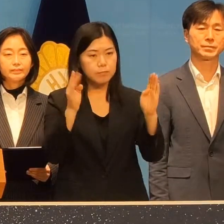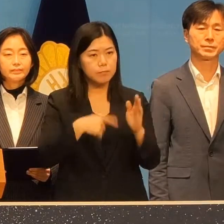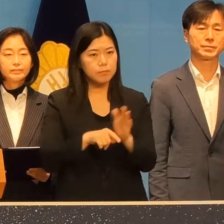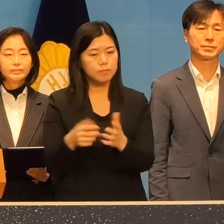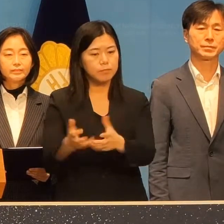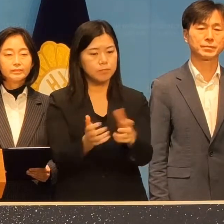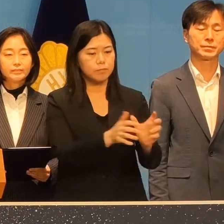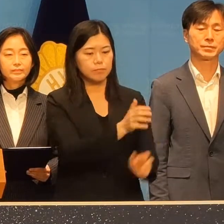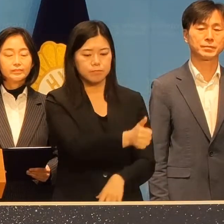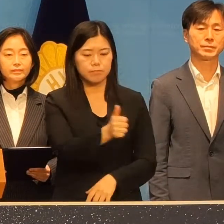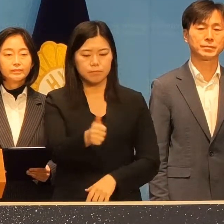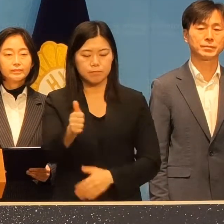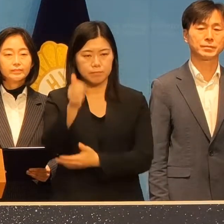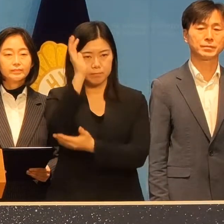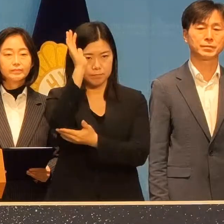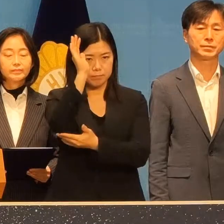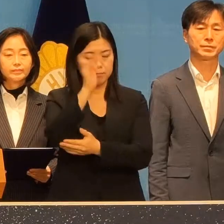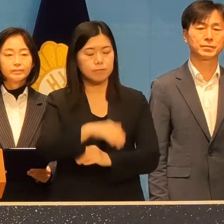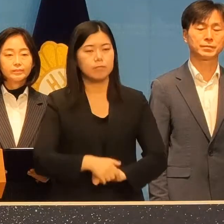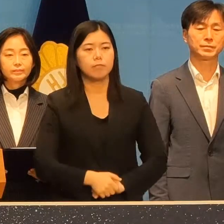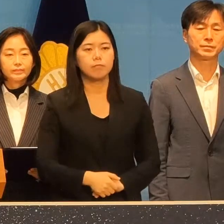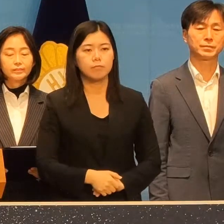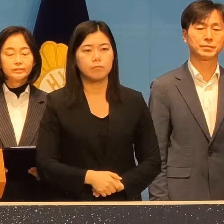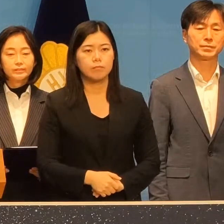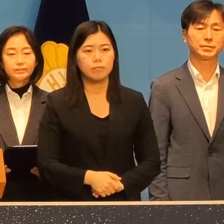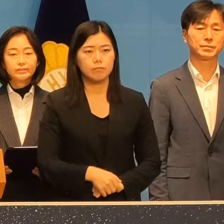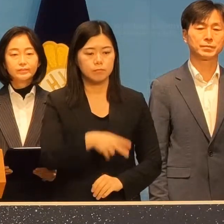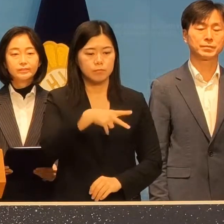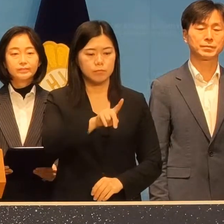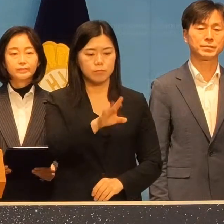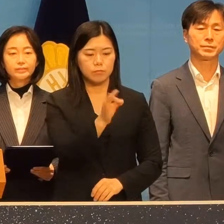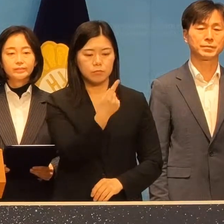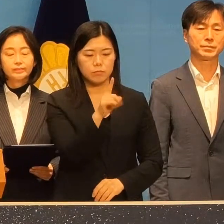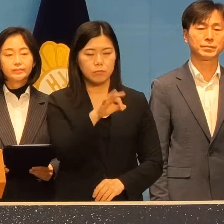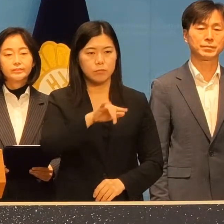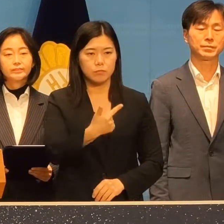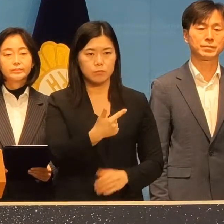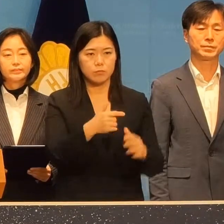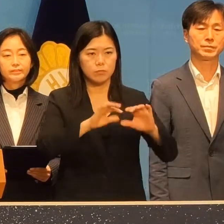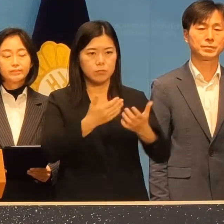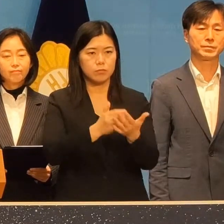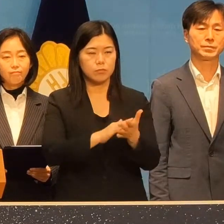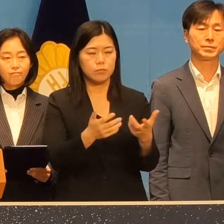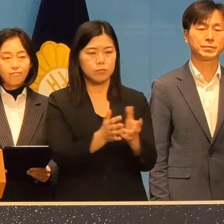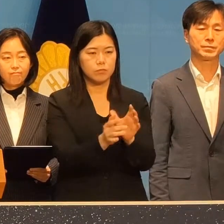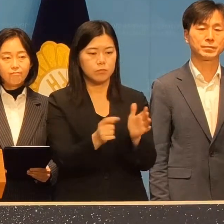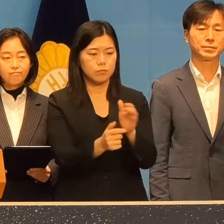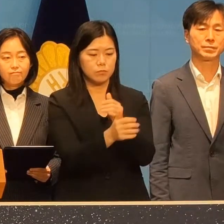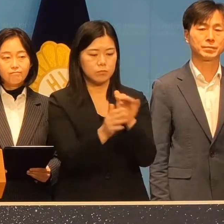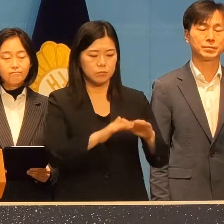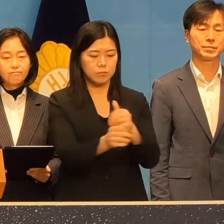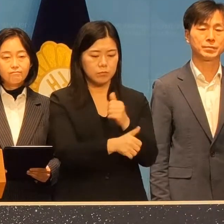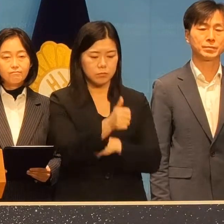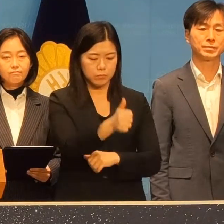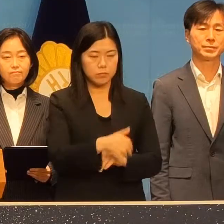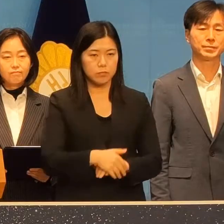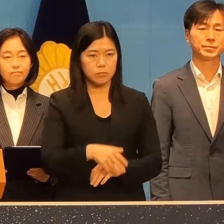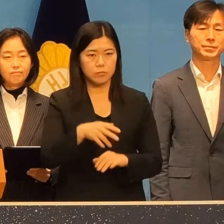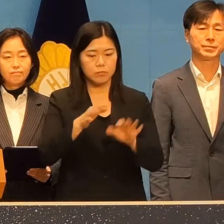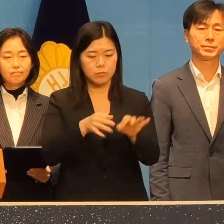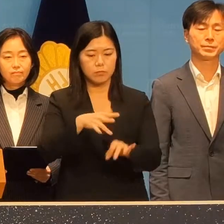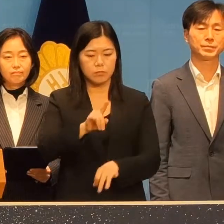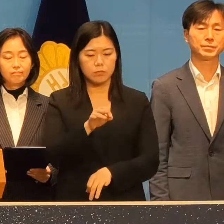정당의 대표님의 발언을 듣겠습니다. 서왕진 조국혁신당 비상대책위원장 권한대행, 김재현